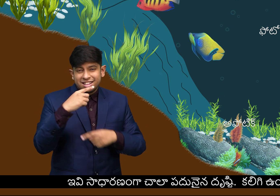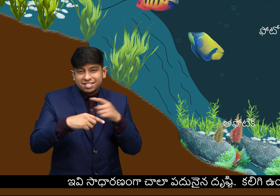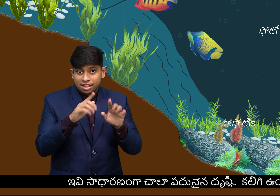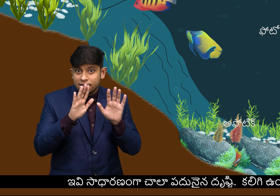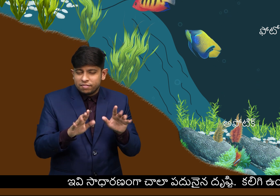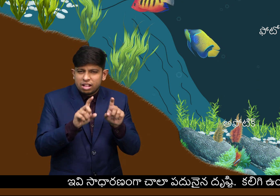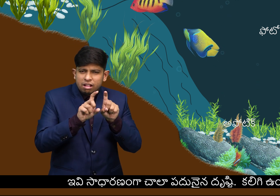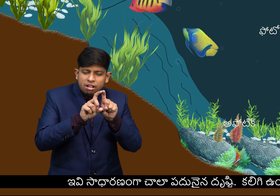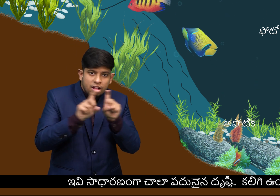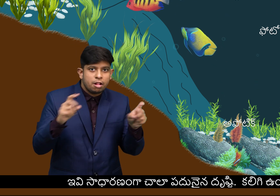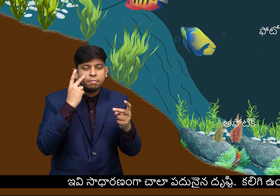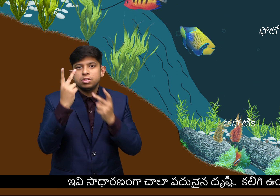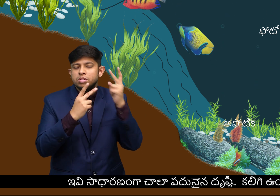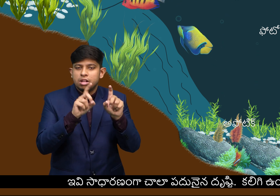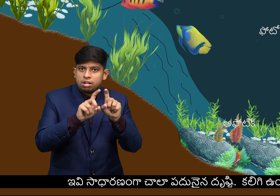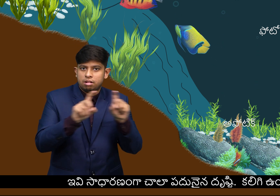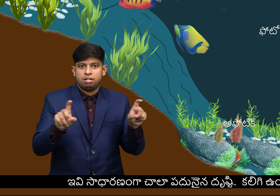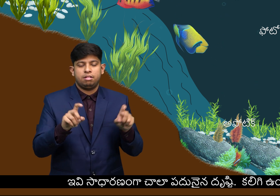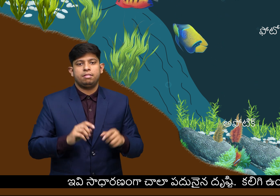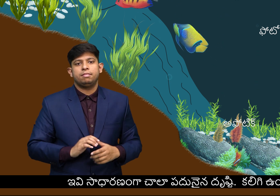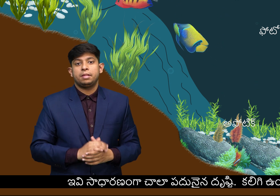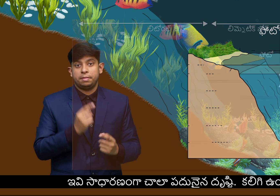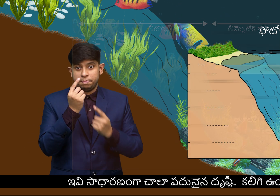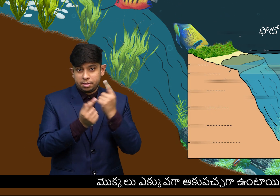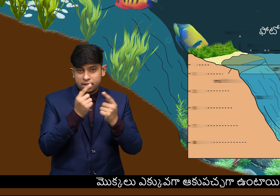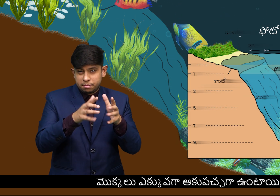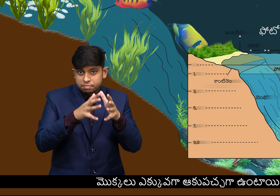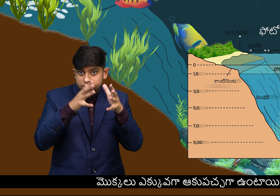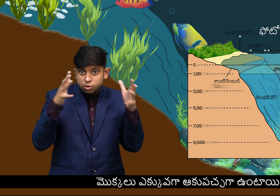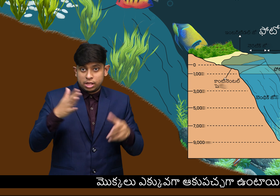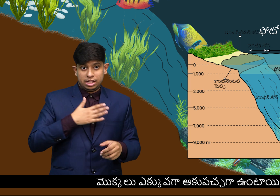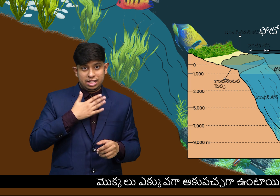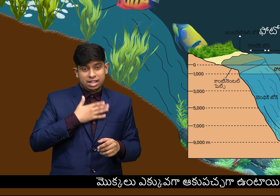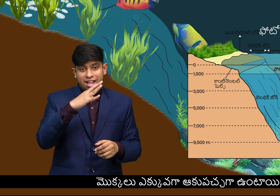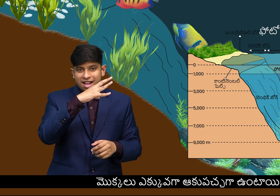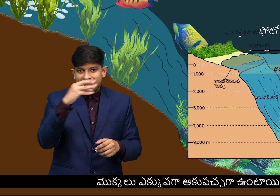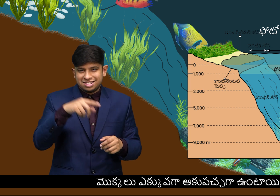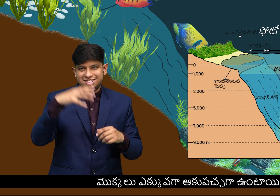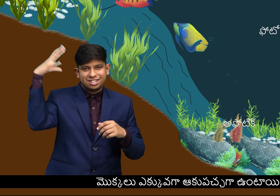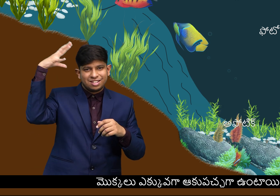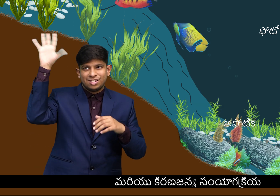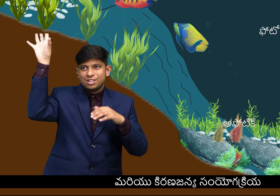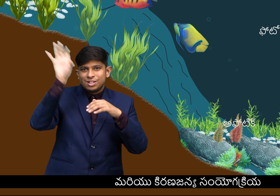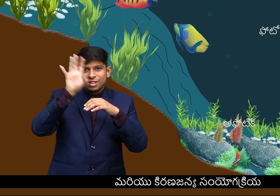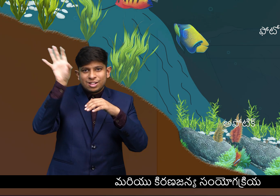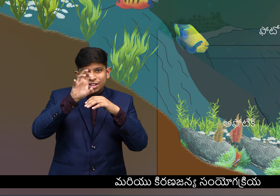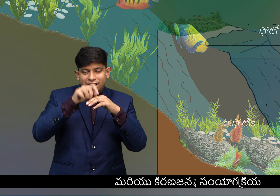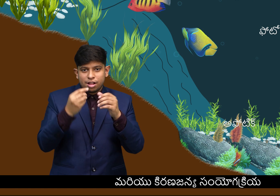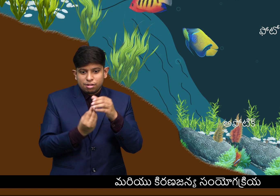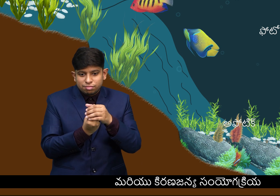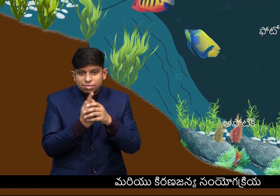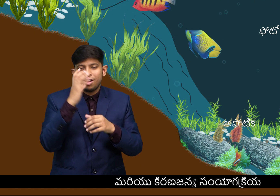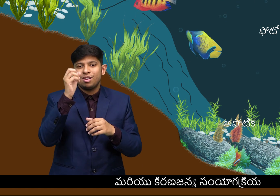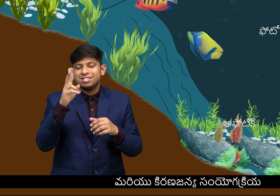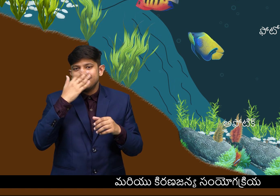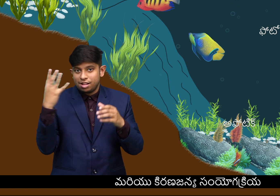ఇవి సాధారణంగా చాలా పదునైన దృష్టి కలిగి ఉంటాయి. మొక్కలు ఎక్కువగా ఆకుపచ్చగా ఉంటాయి మరియు